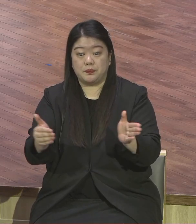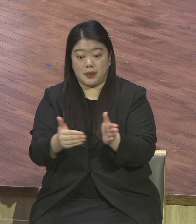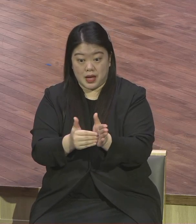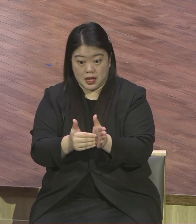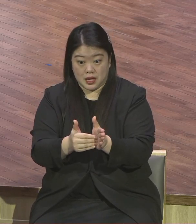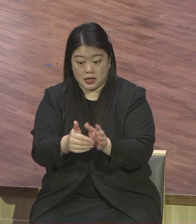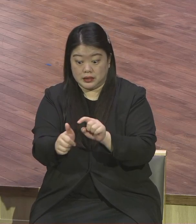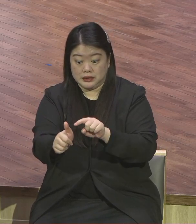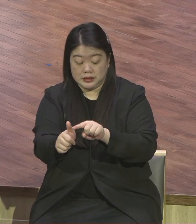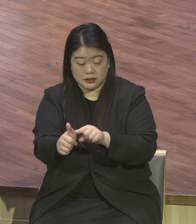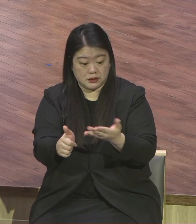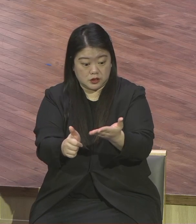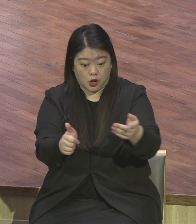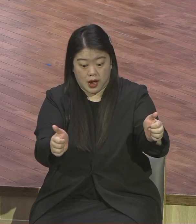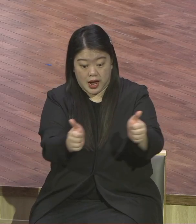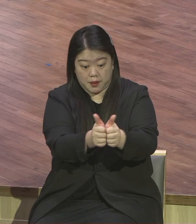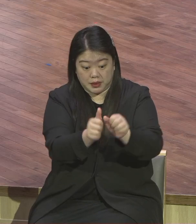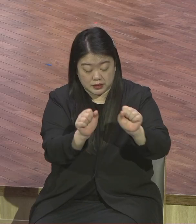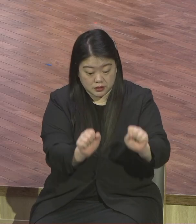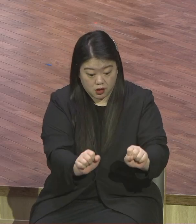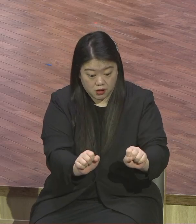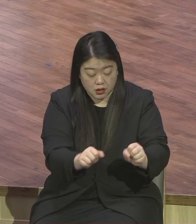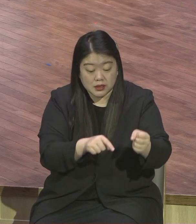그랬어요. 예수 믿는 사람은 예수를 전해야 돼.